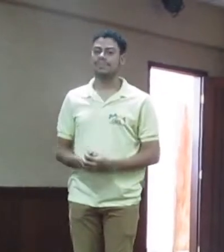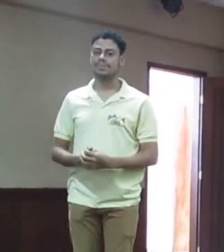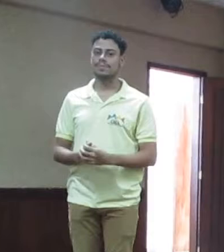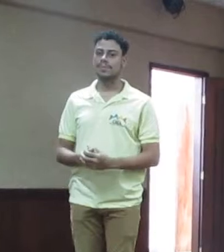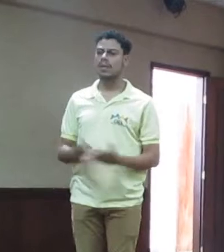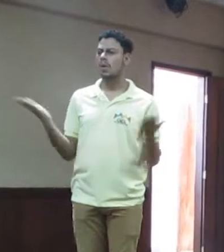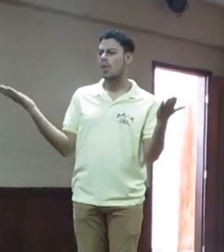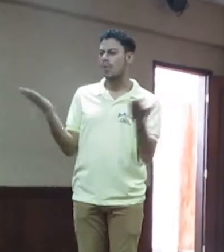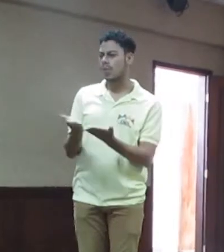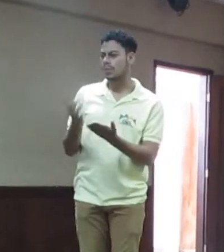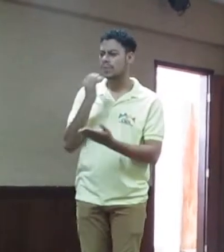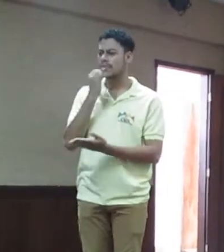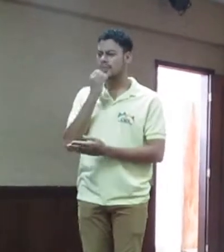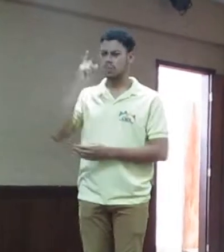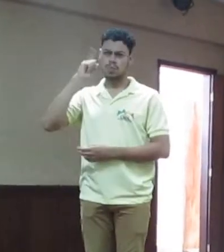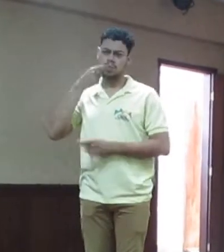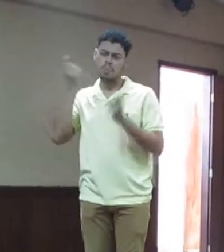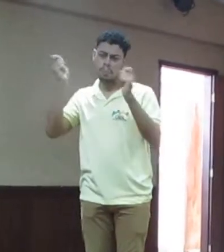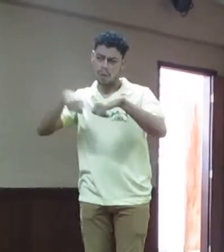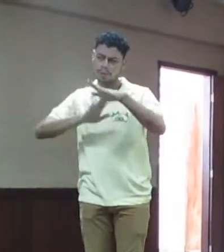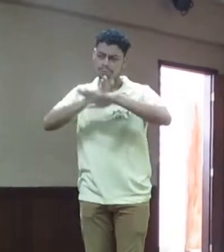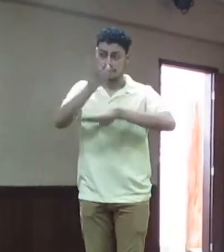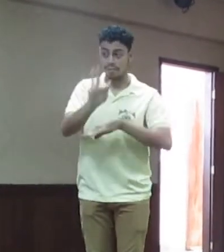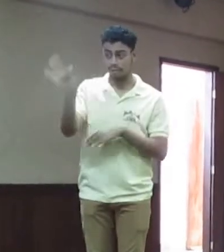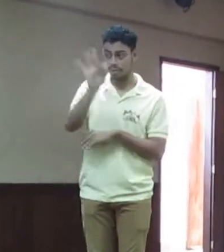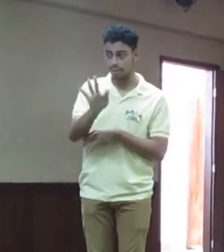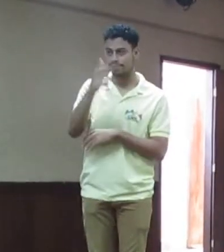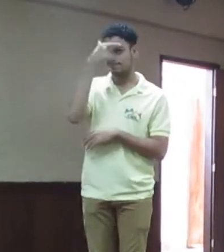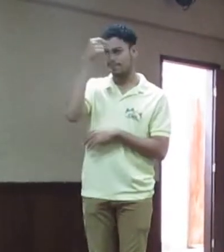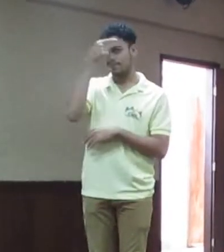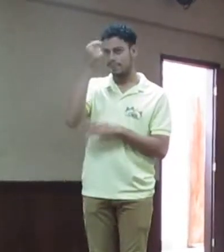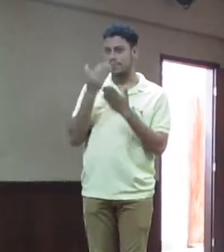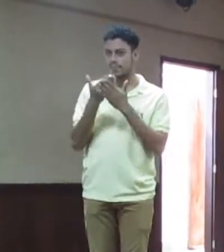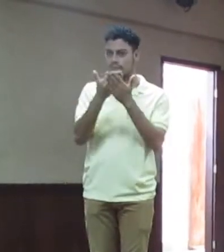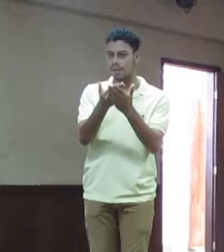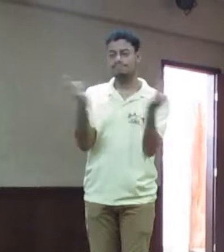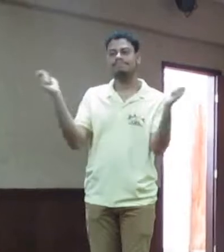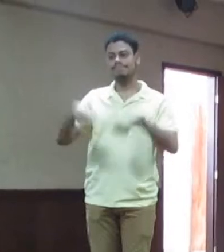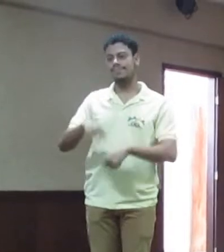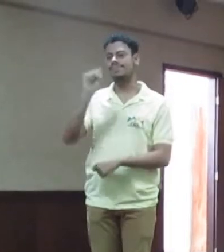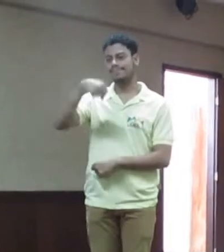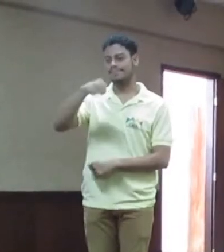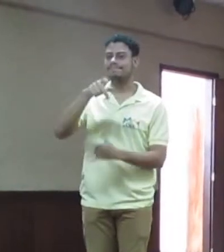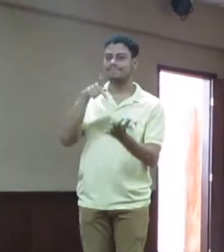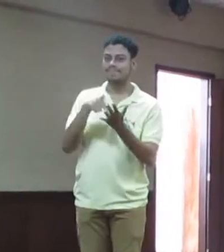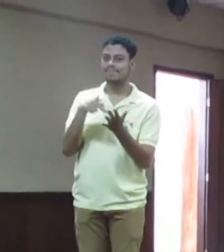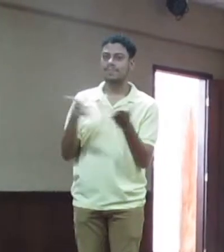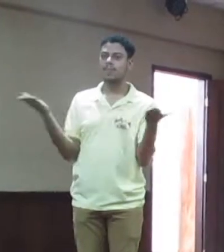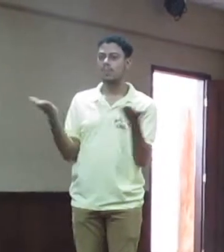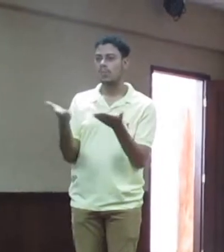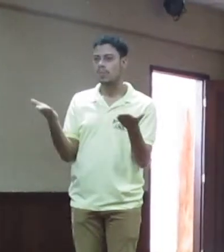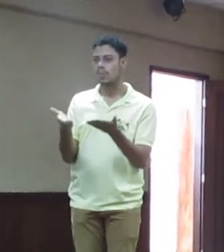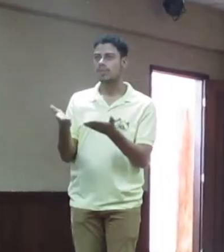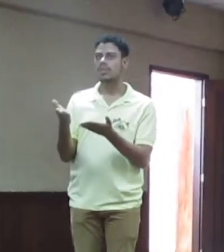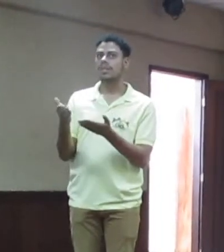Hoje em dia o surdo pode ter ensino superior? Sim. Com certeza que pode. Né? Hoje em dia foi uma